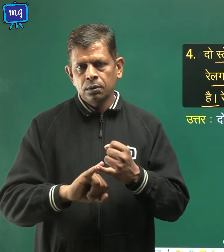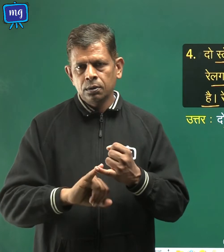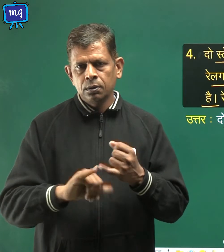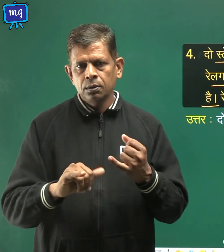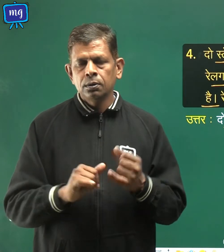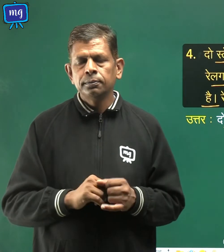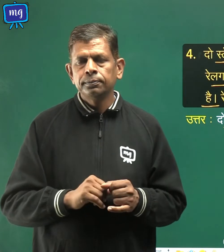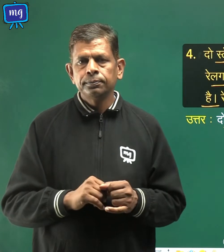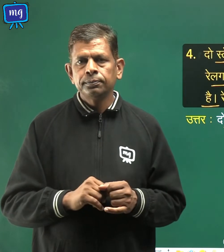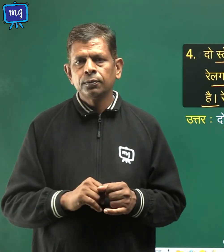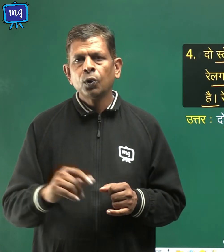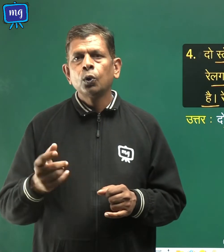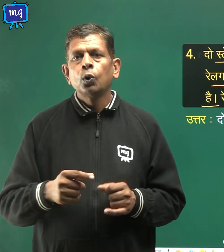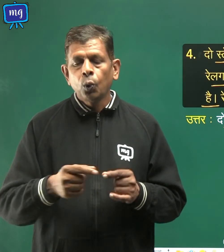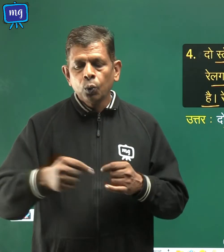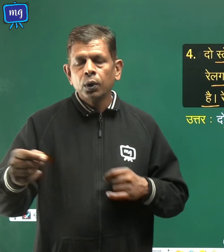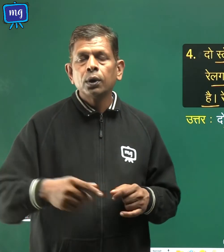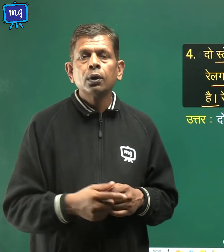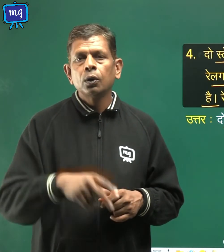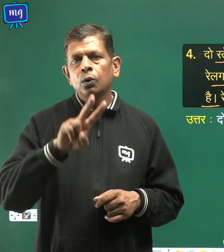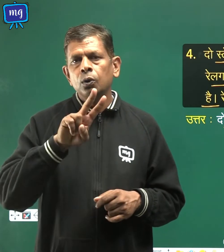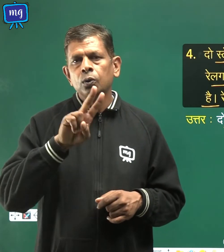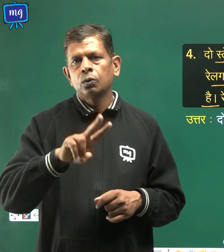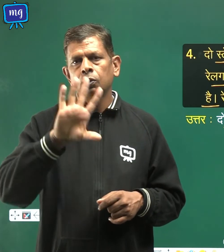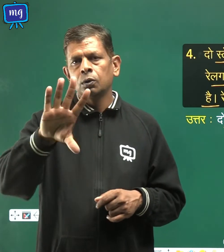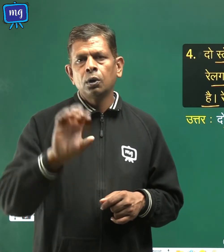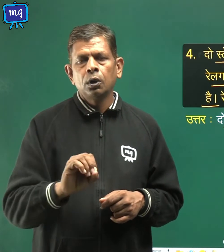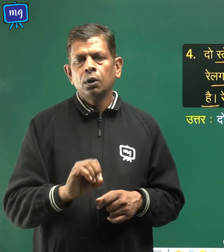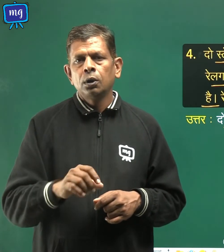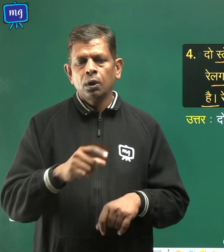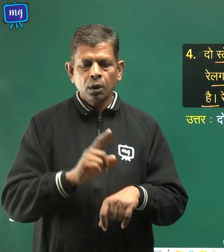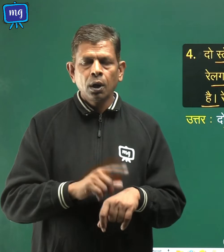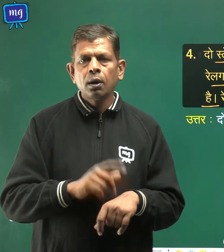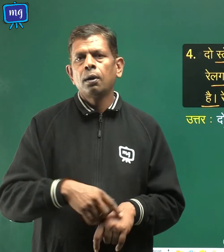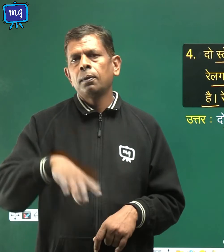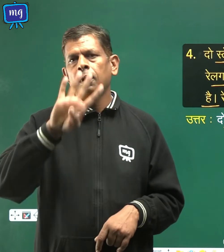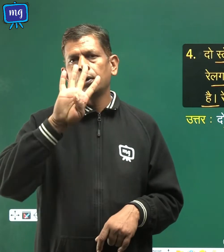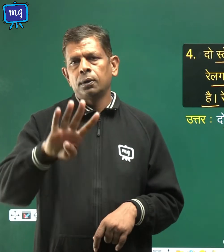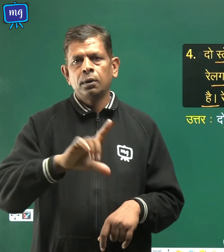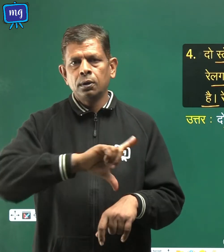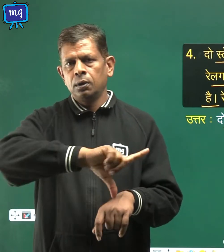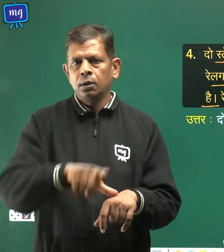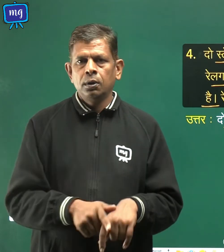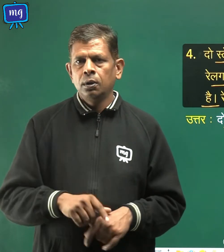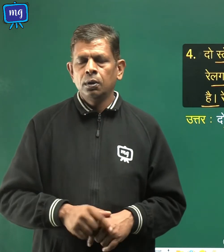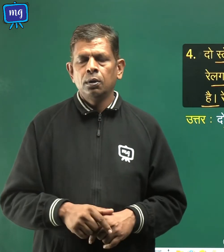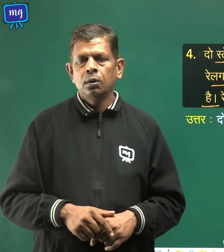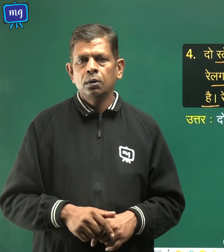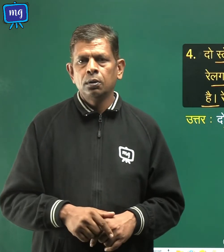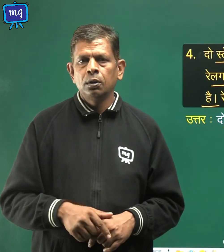दूरी हमारी 240 है, समय हमारे 4 घंटे हैं, तो यहाँ हम 4